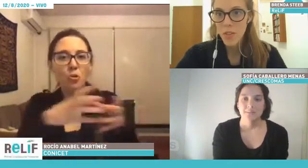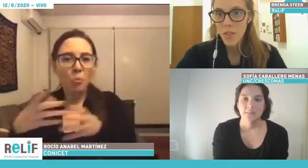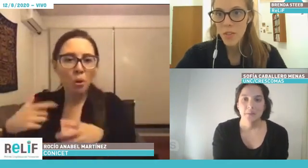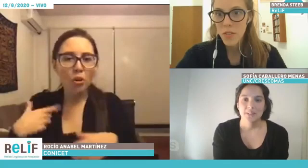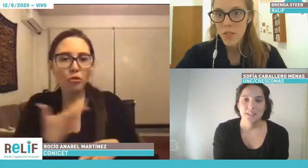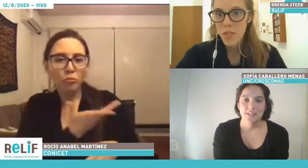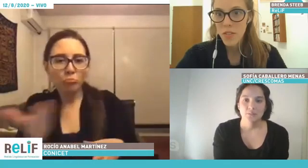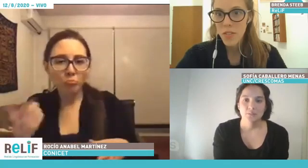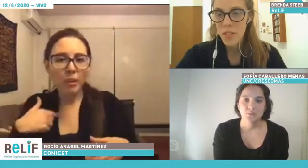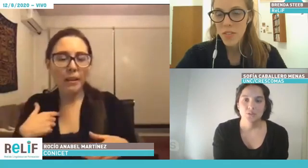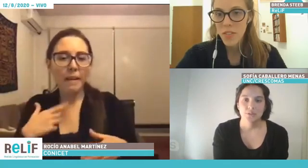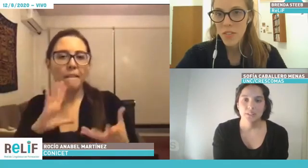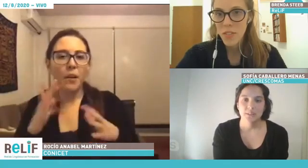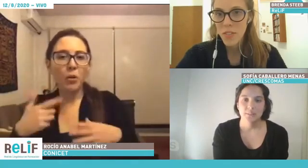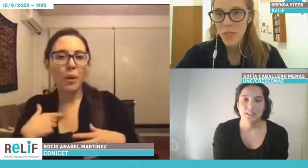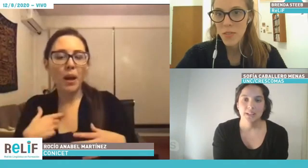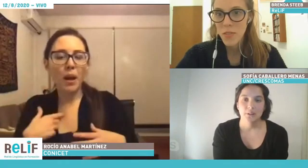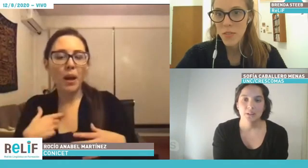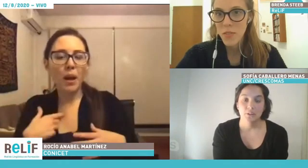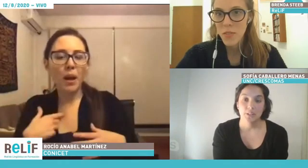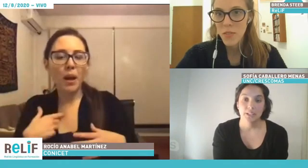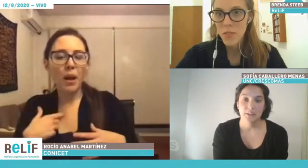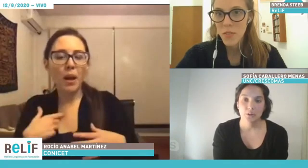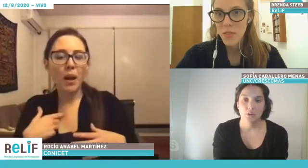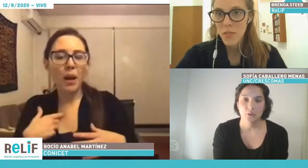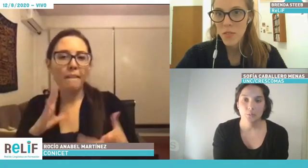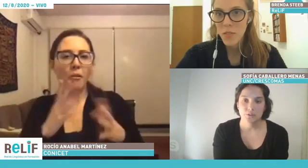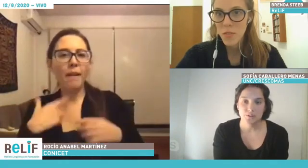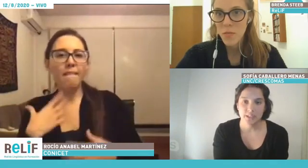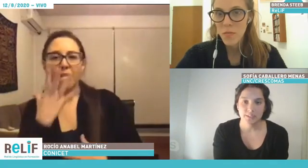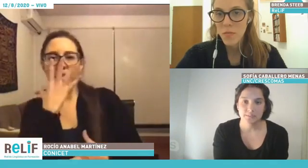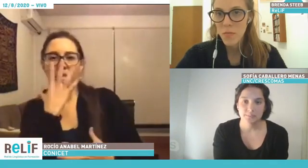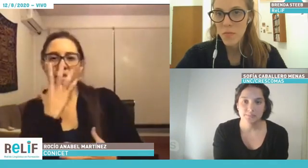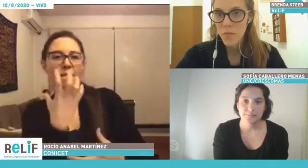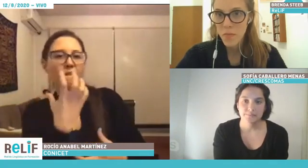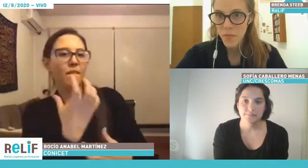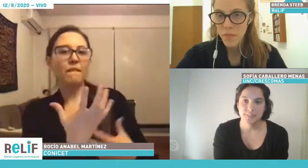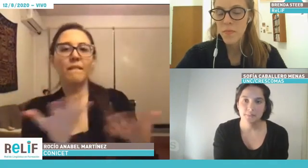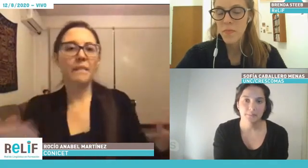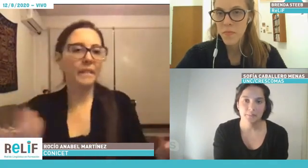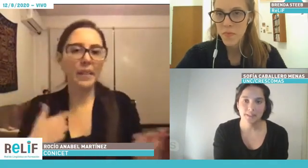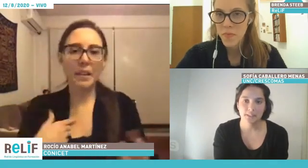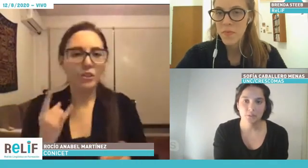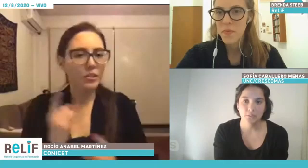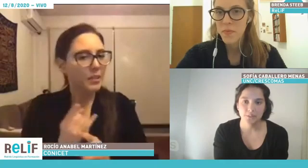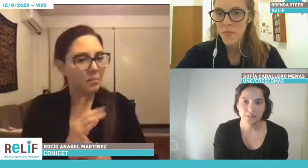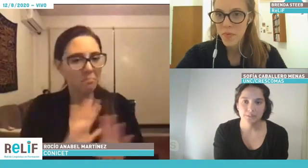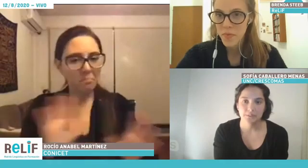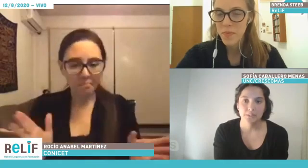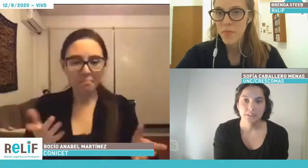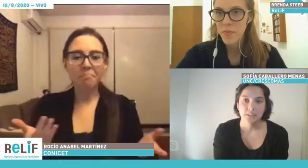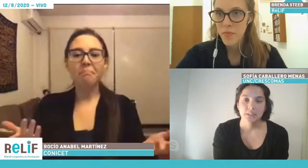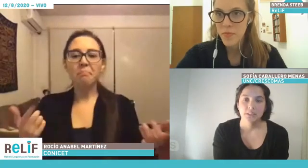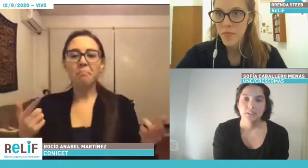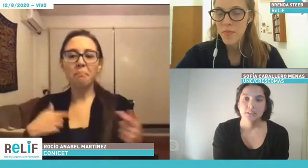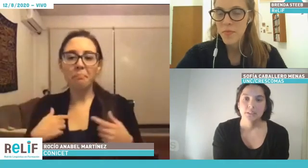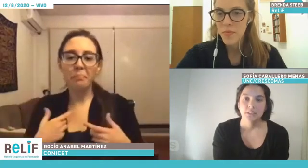A mí siempre me había interesado mucho el tema del trabajo con grupos sociales. Siempre me atrajo un